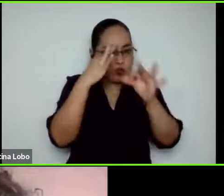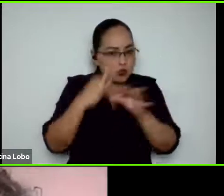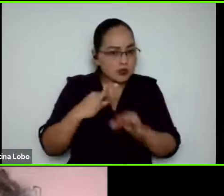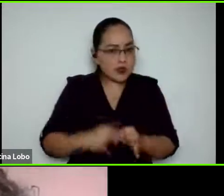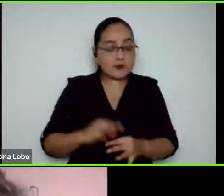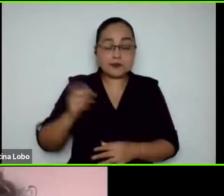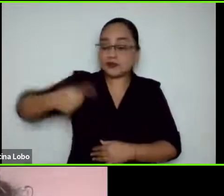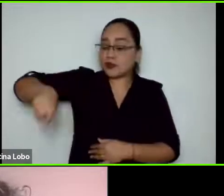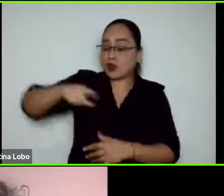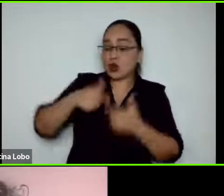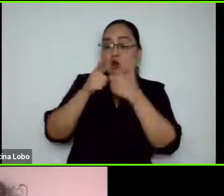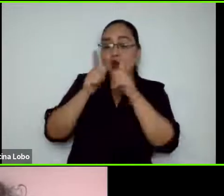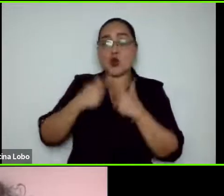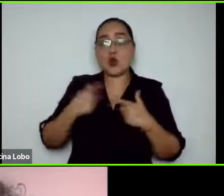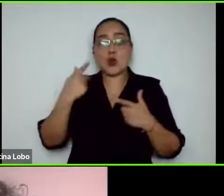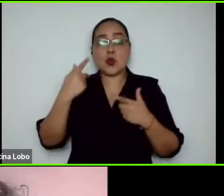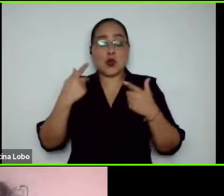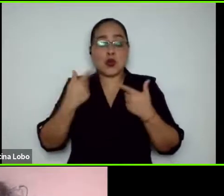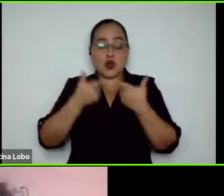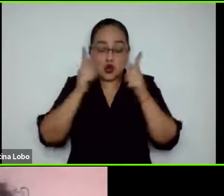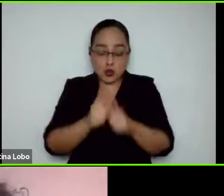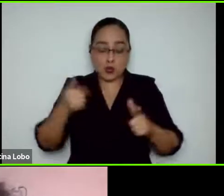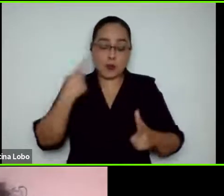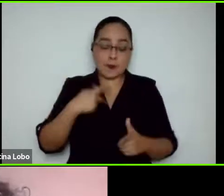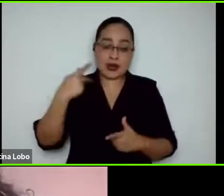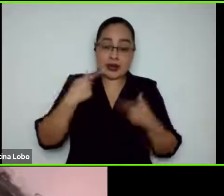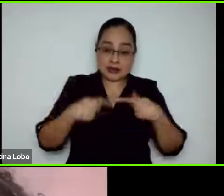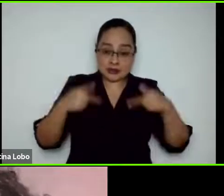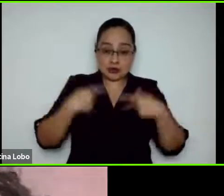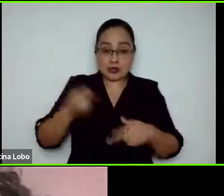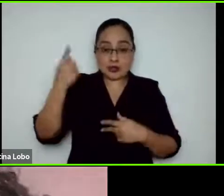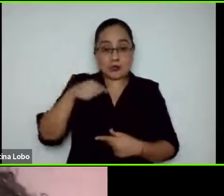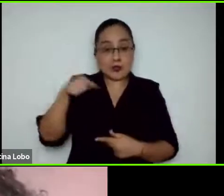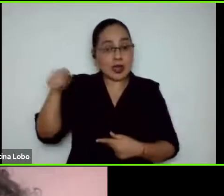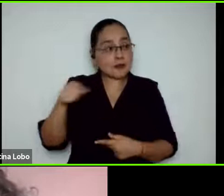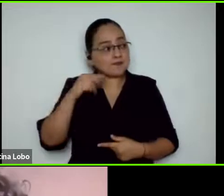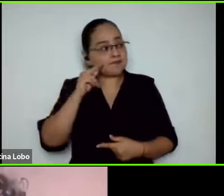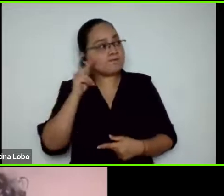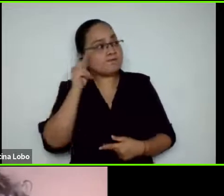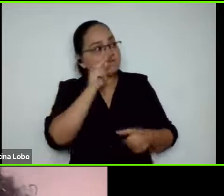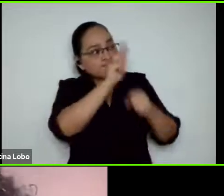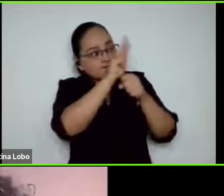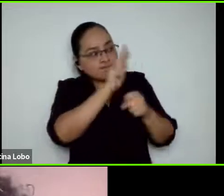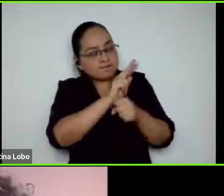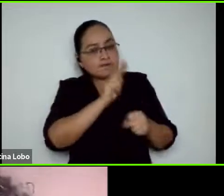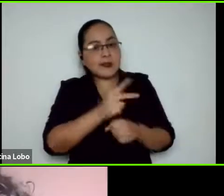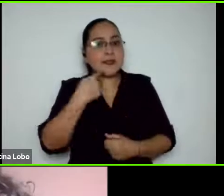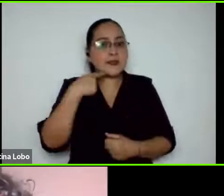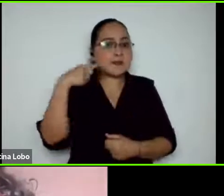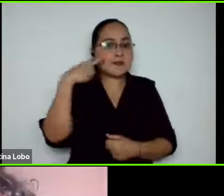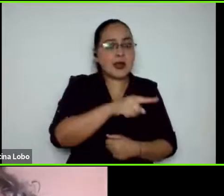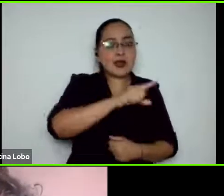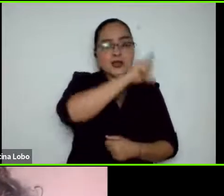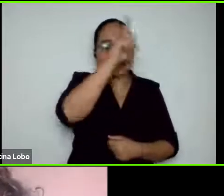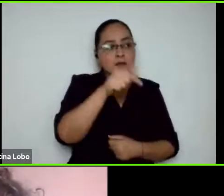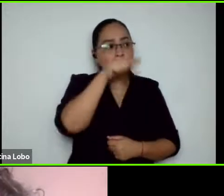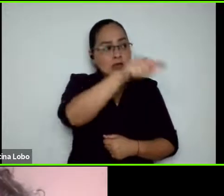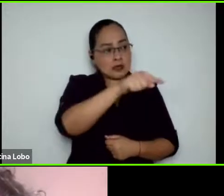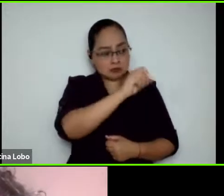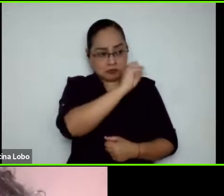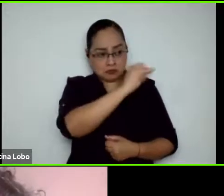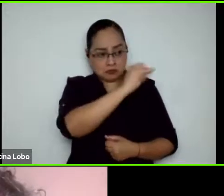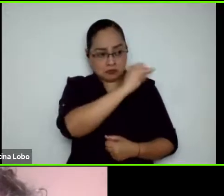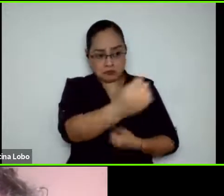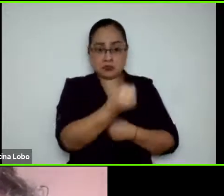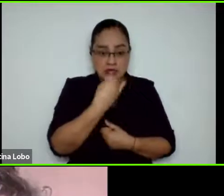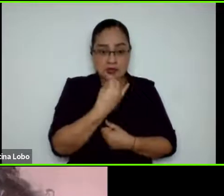sociales con los recursos necesarios para litigar, en su caso tal vez ganar, y en su momento seguir el cumplimiento de las